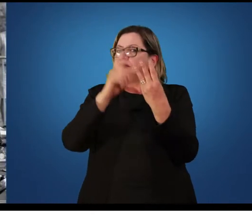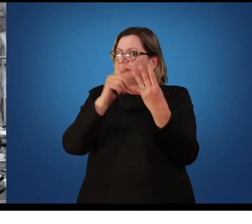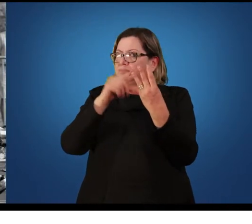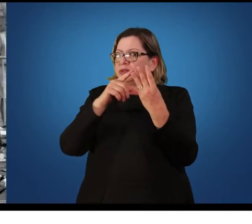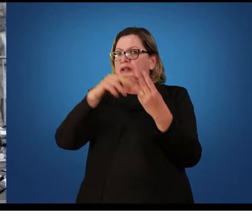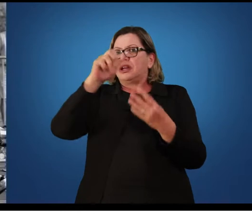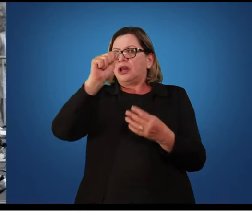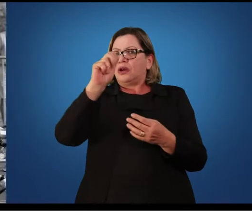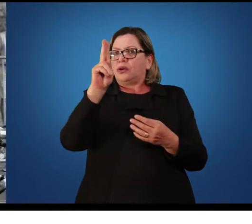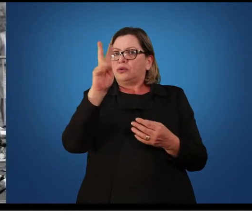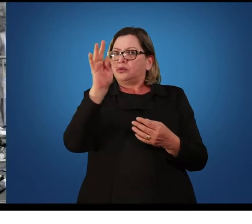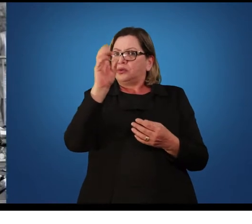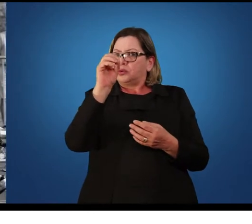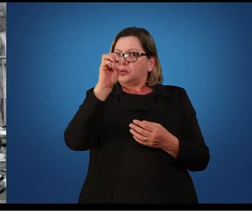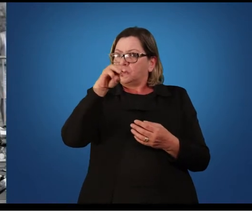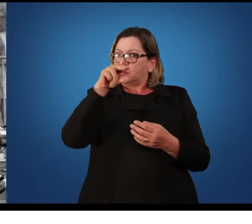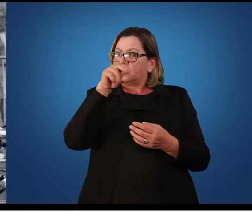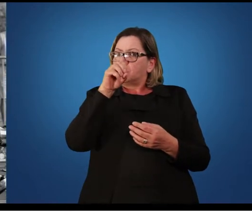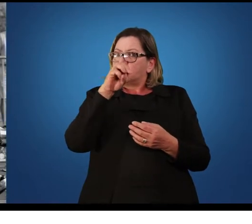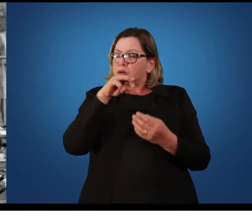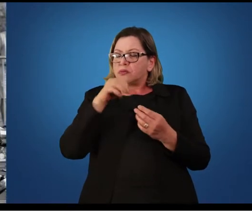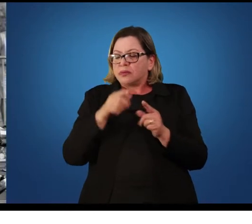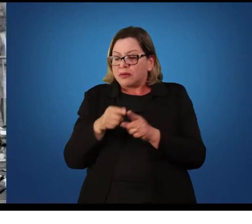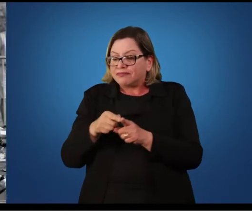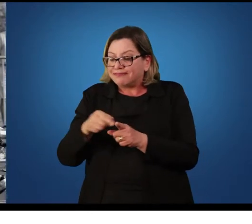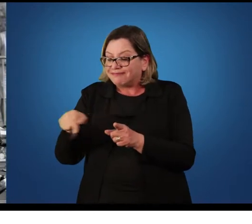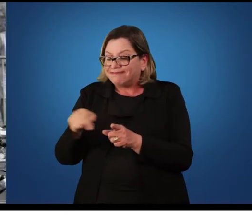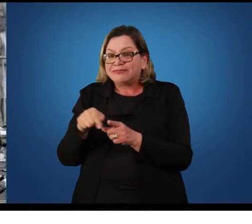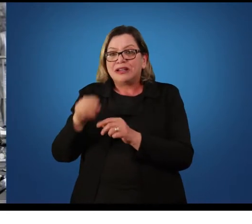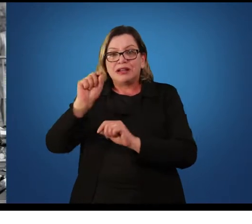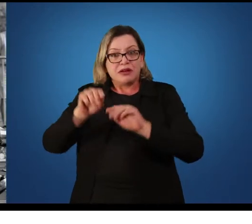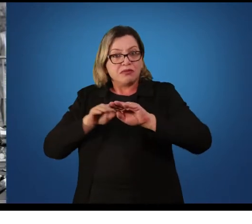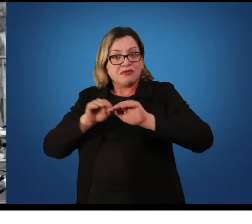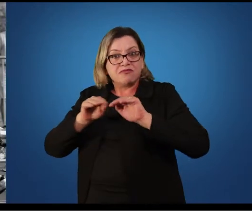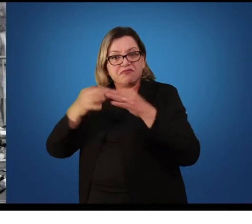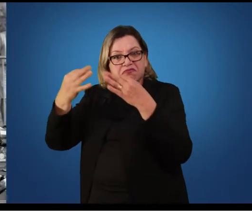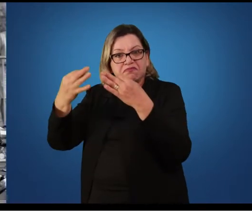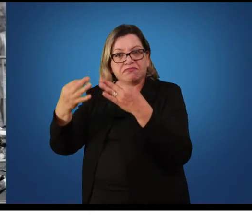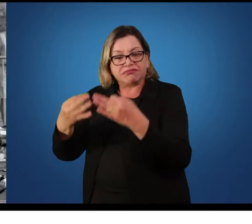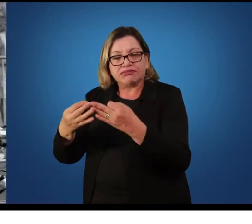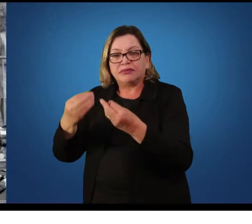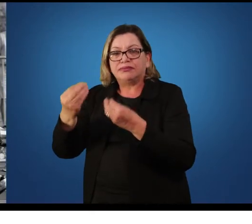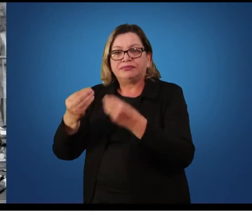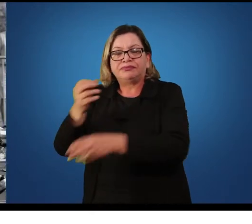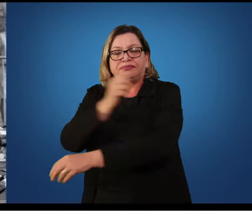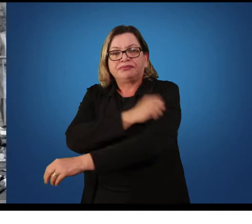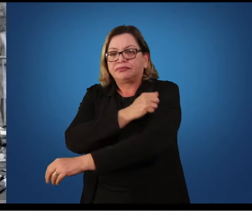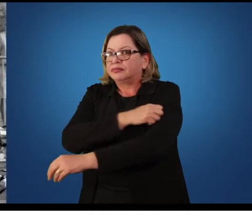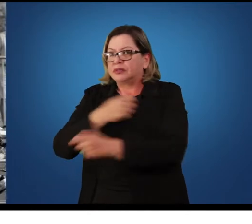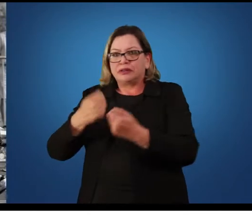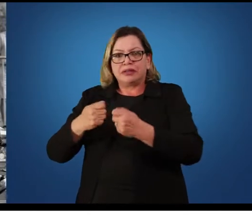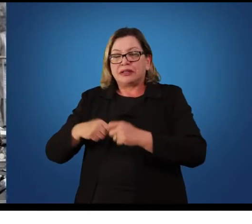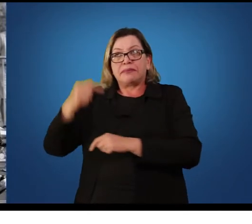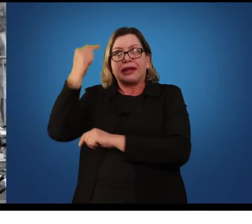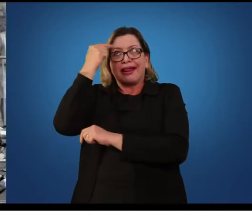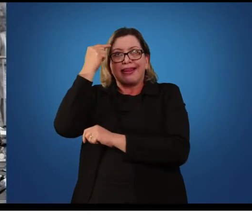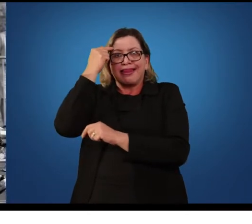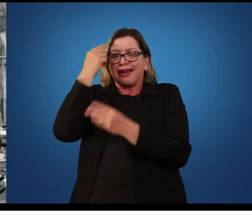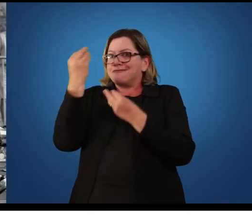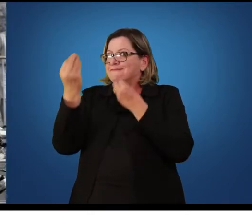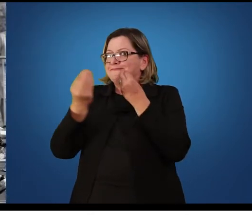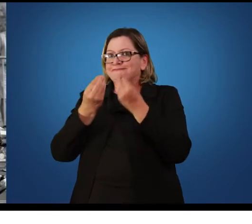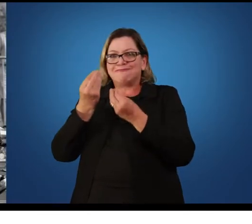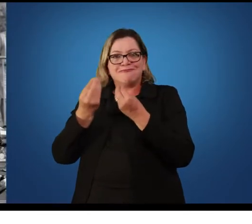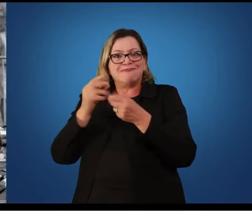estágio autônomo. Nesse estágio, o movimento já está automatizado, ou seja, o aluno não precisa mais pensar